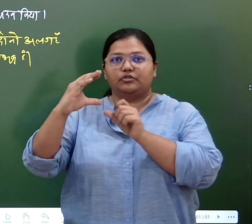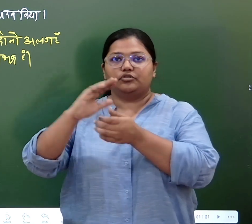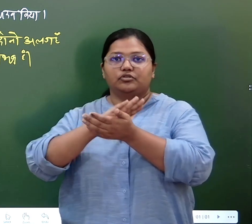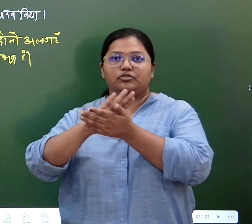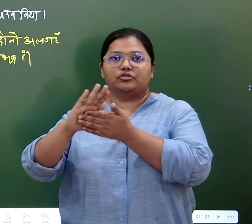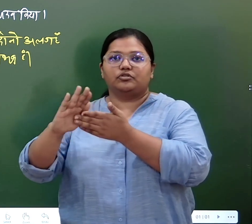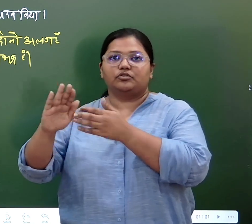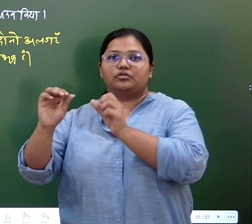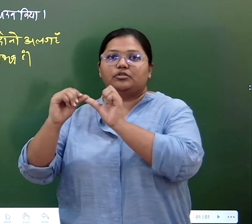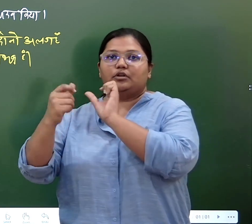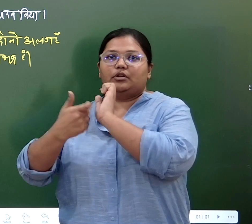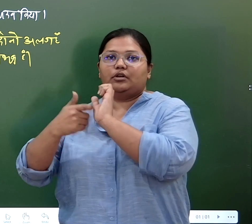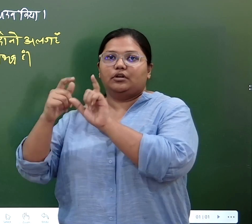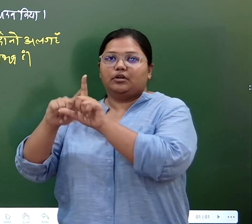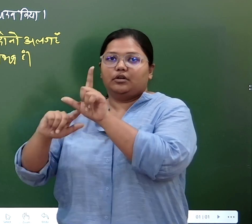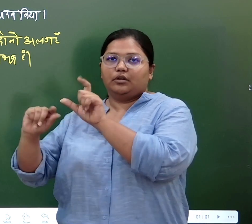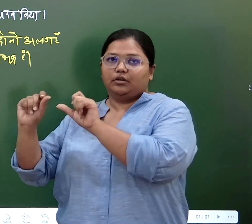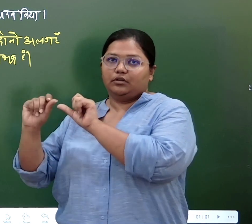द्वैता